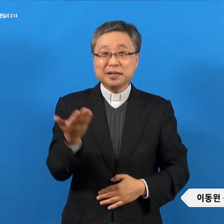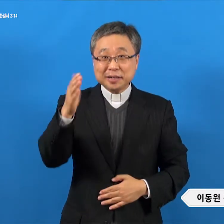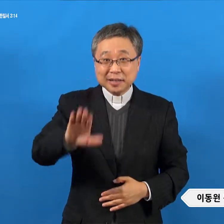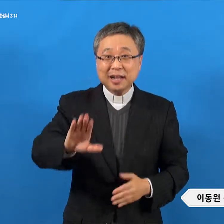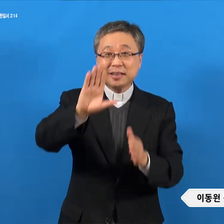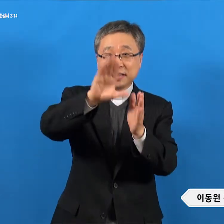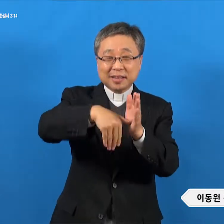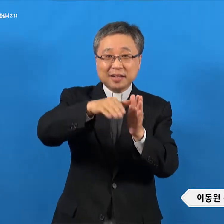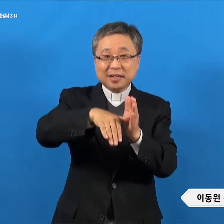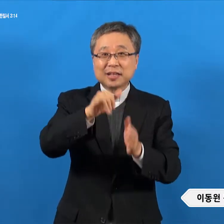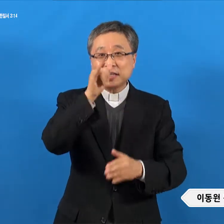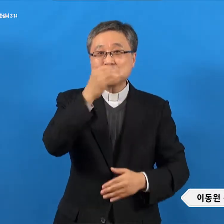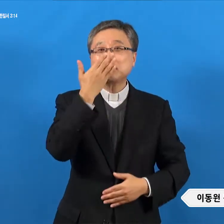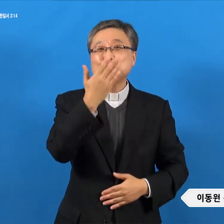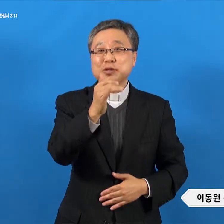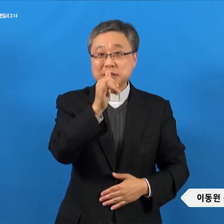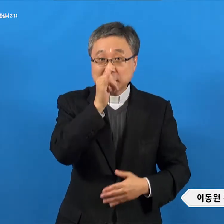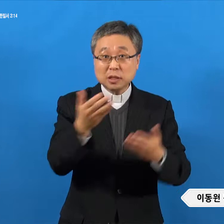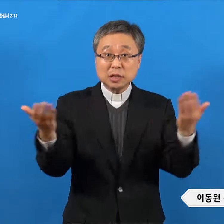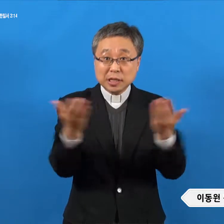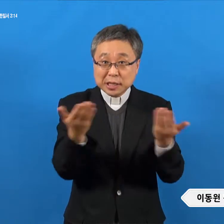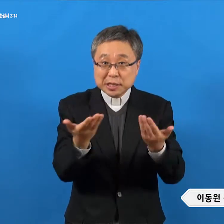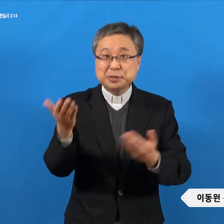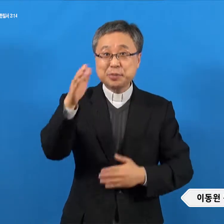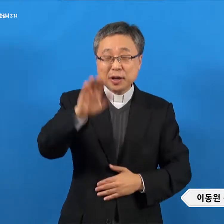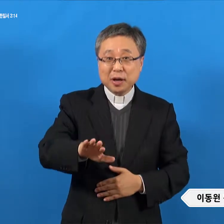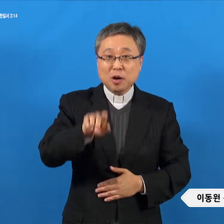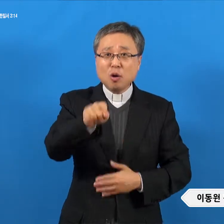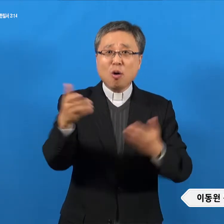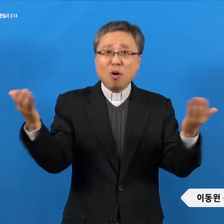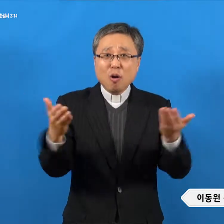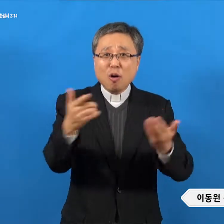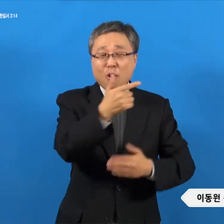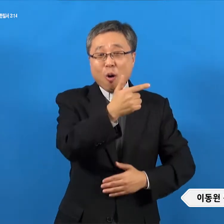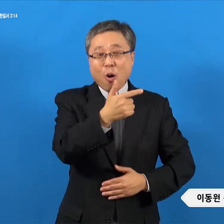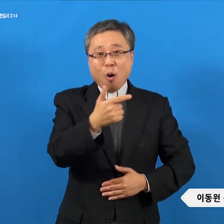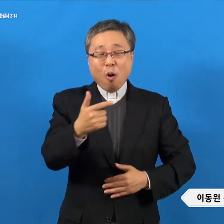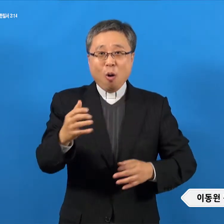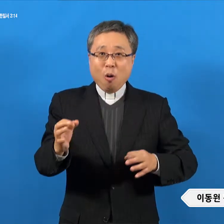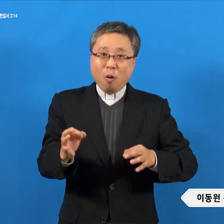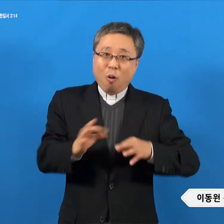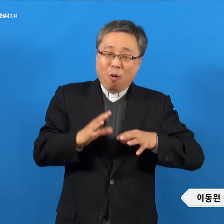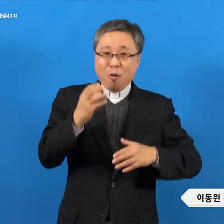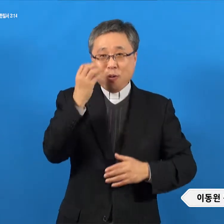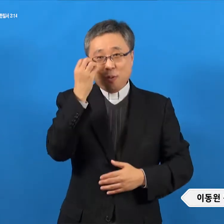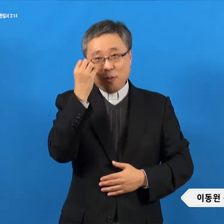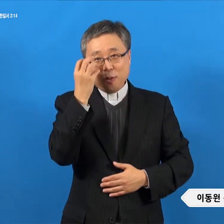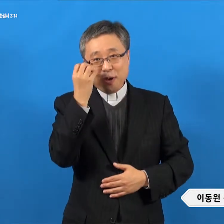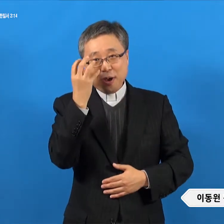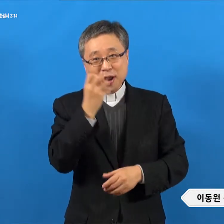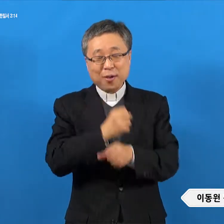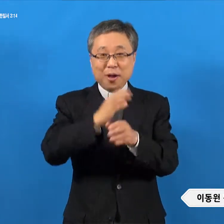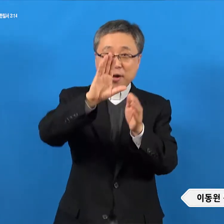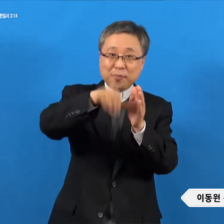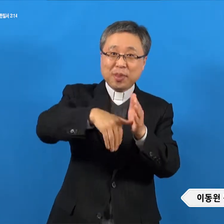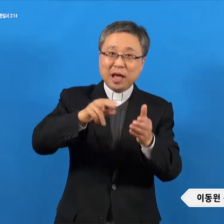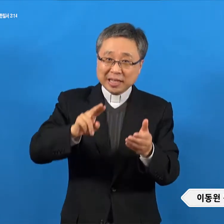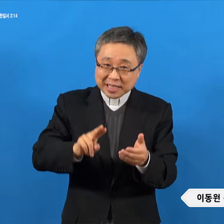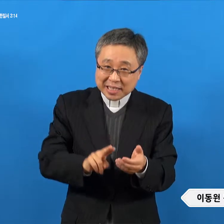그러나 때로는 있을 수 있는 일이지만 그 일이 너무나 경이롭고 신비할 때